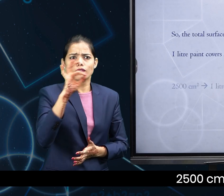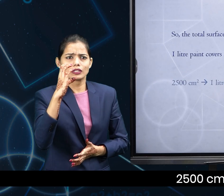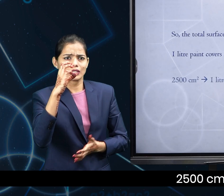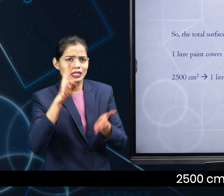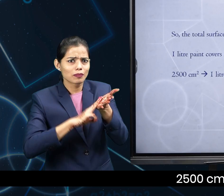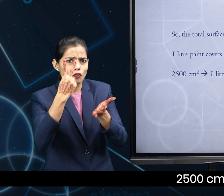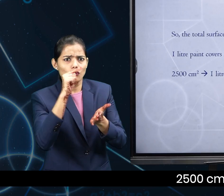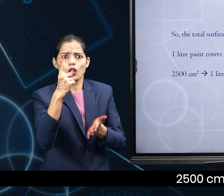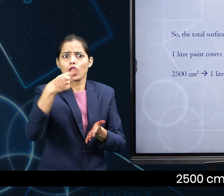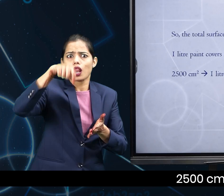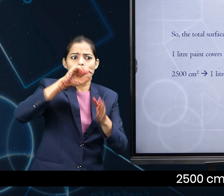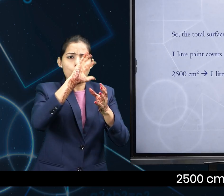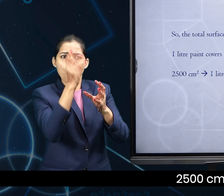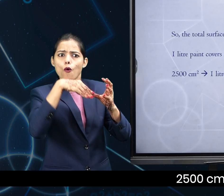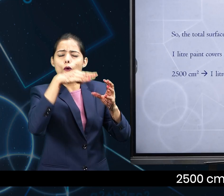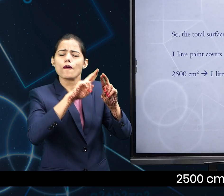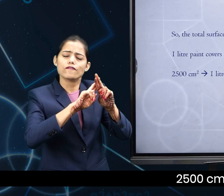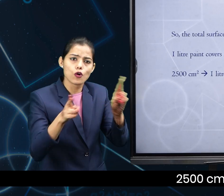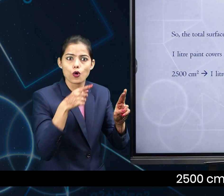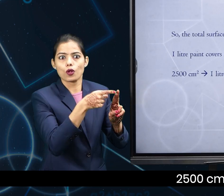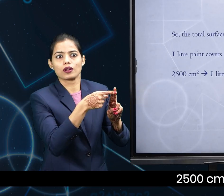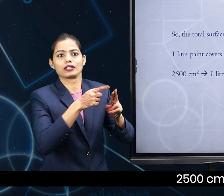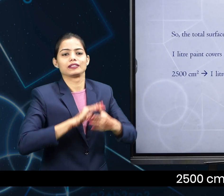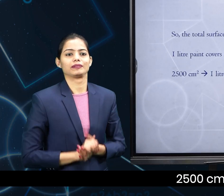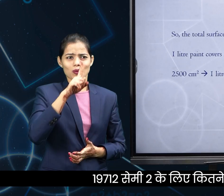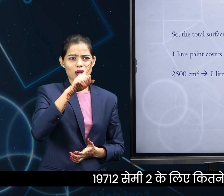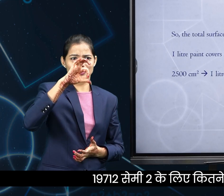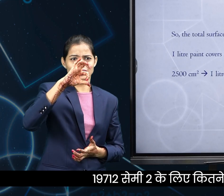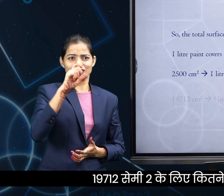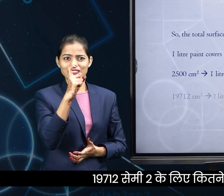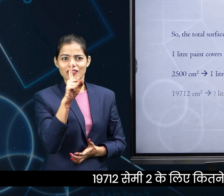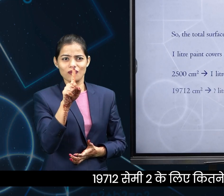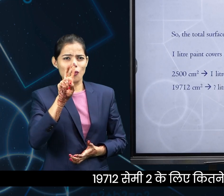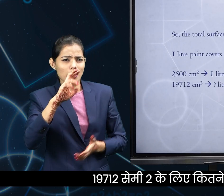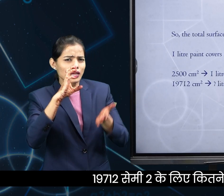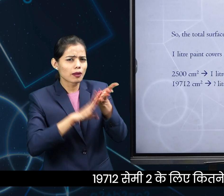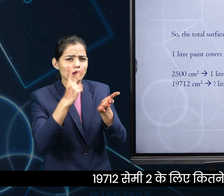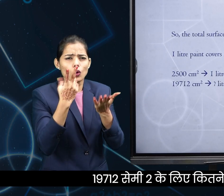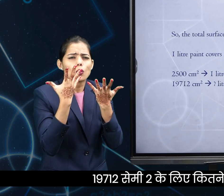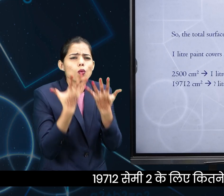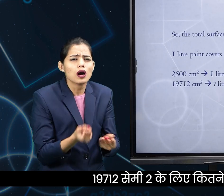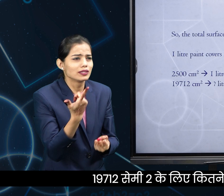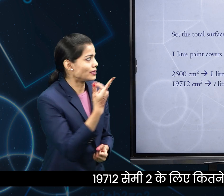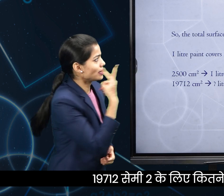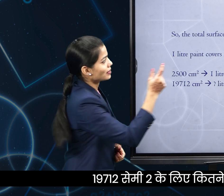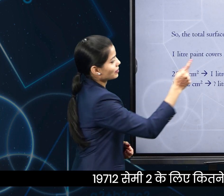2500 सेंटीमीटर स्क्वायर इज इक्वल्स टू 1 लीटर। 19712 सेमी स्क्वायर के लिए कितने लीटर